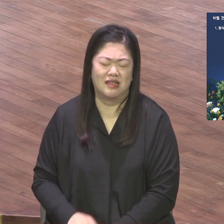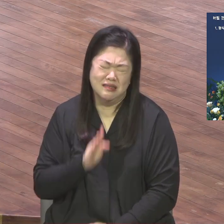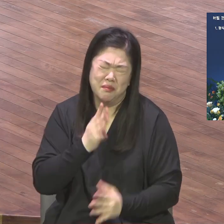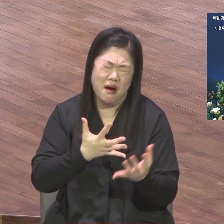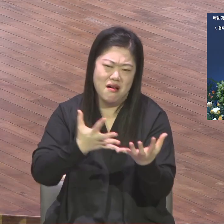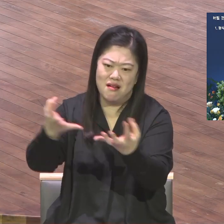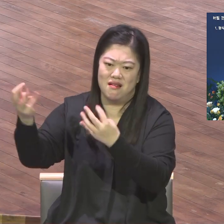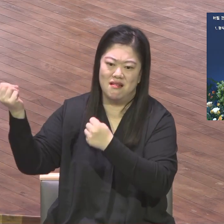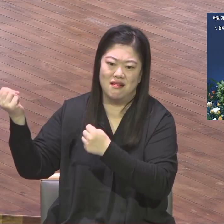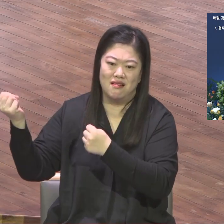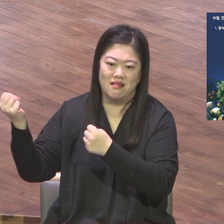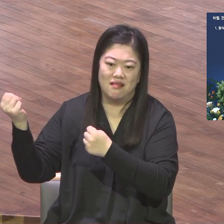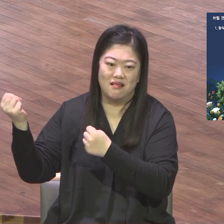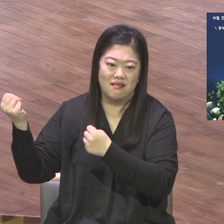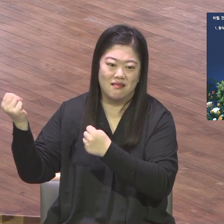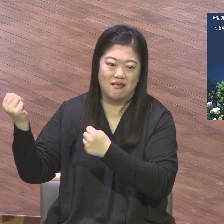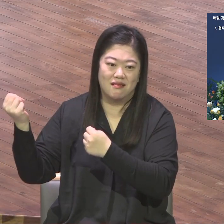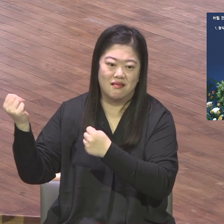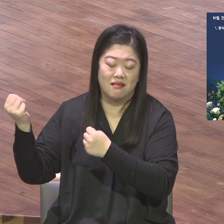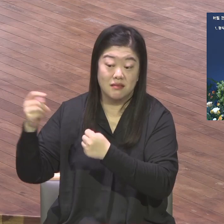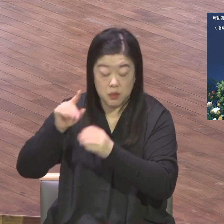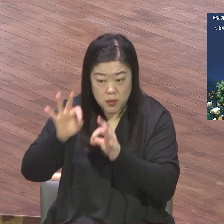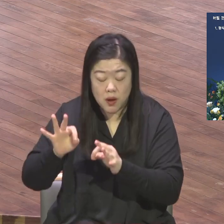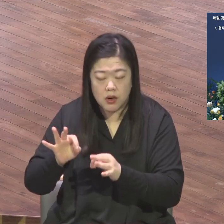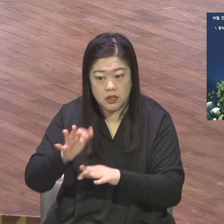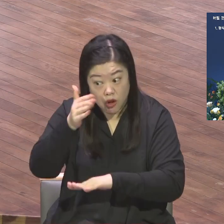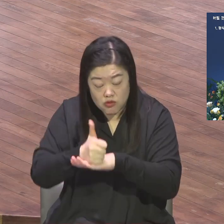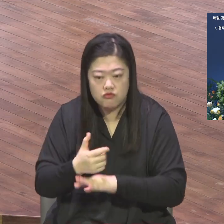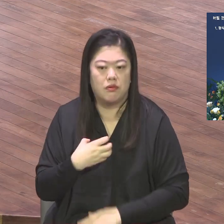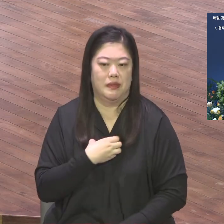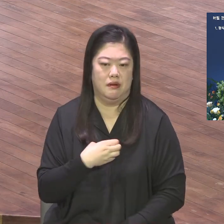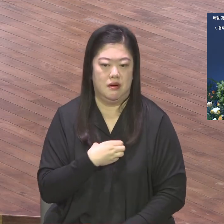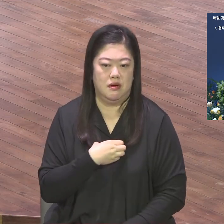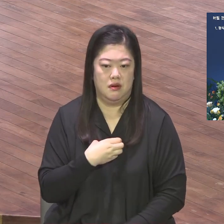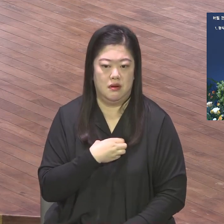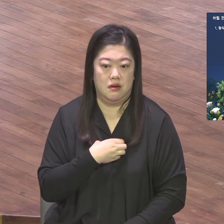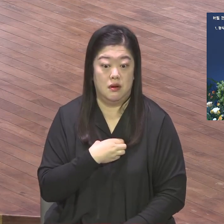사람, 그런 사람은 굉장히 위험합니다.